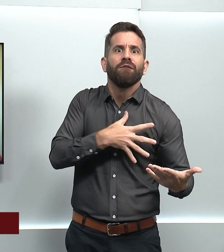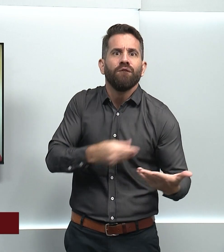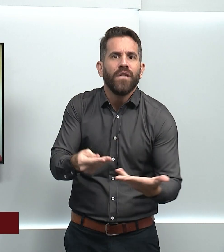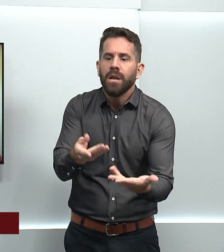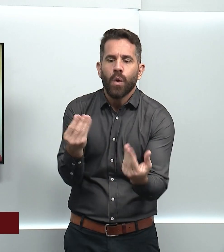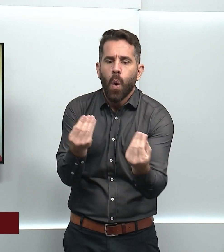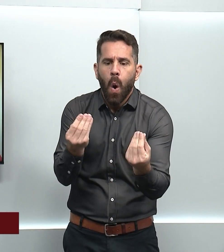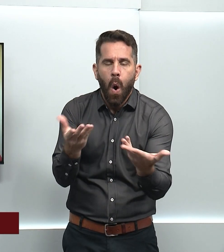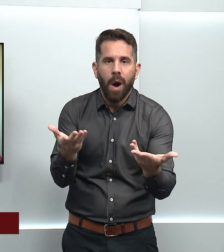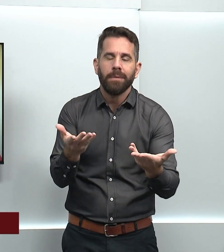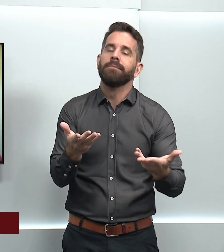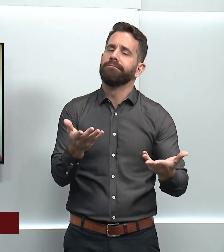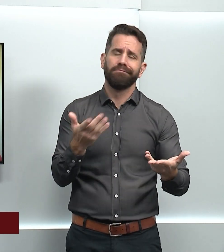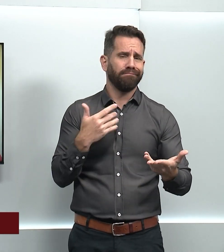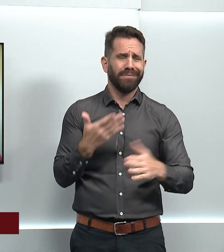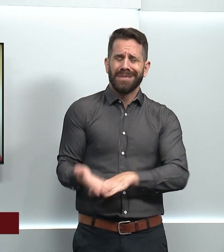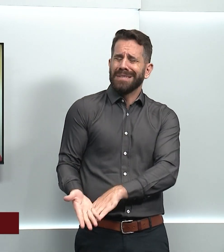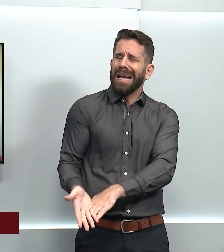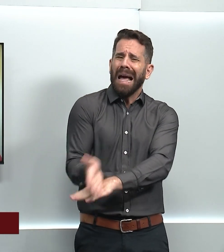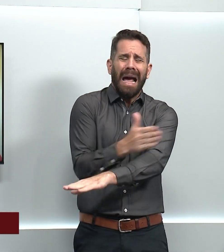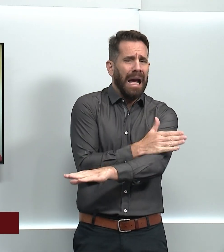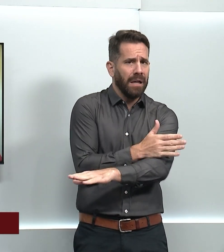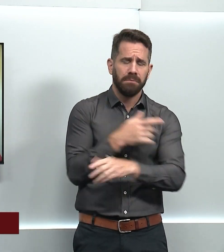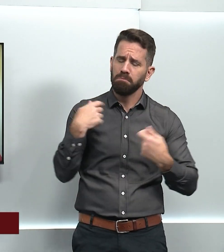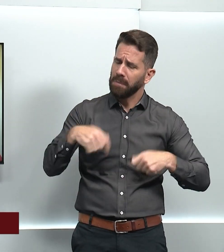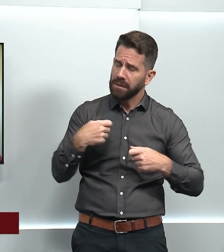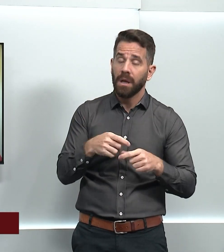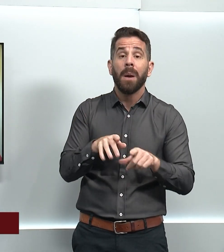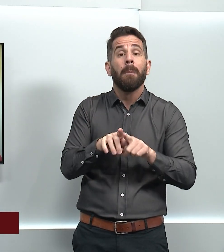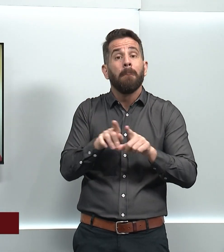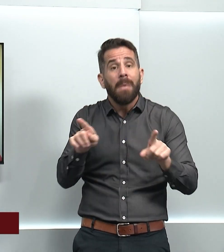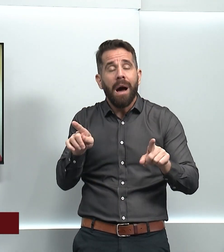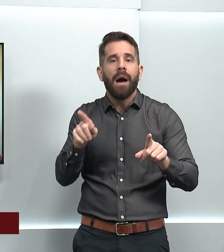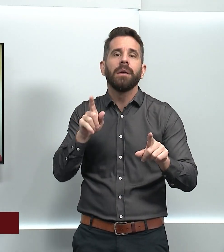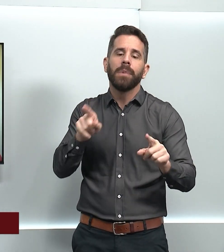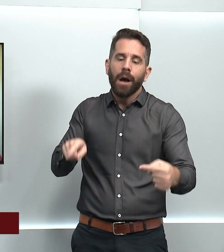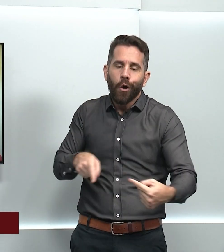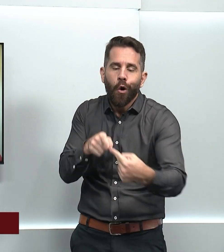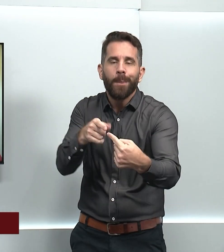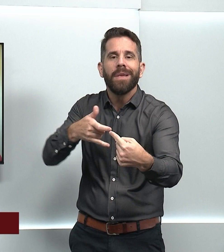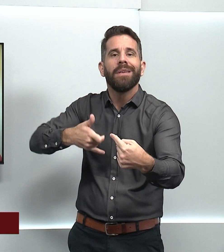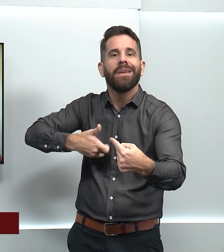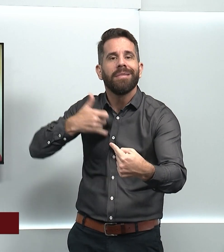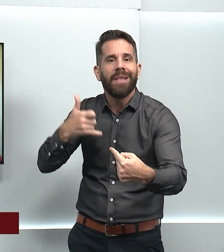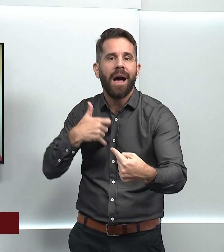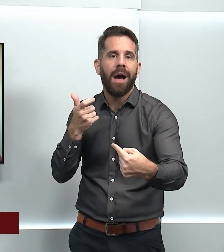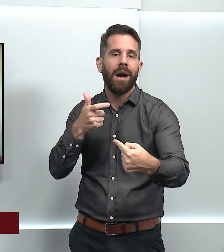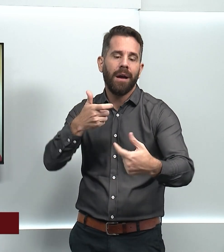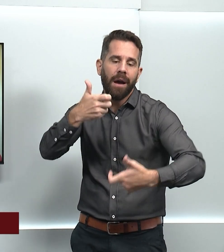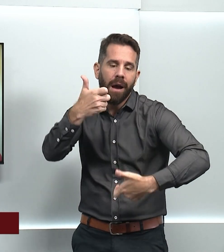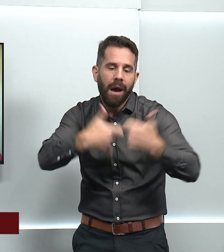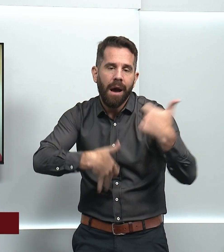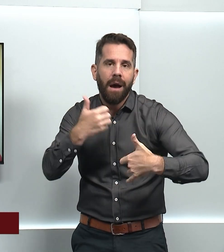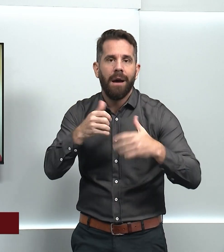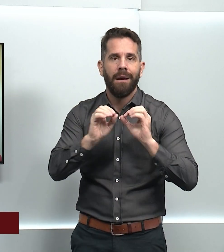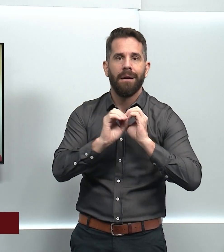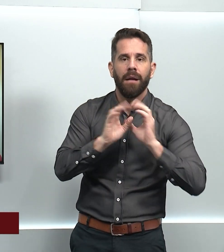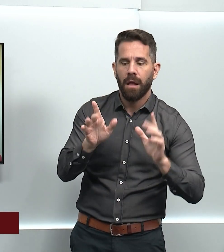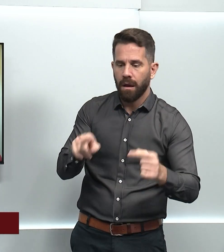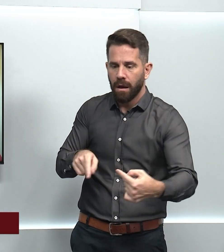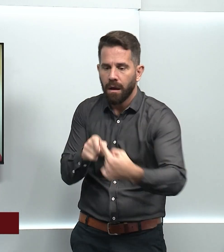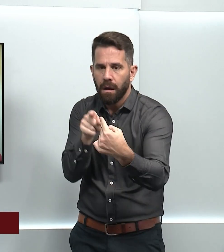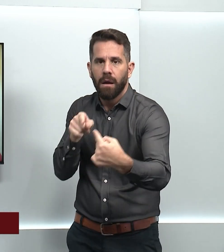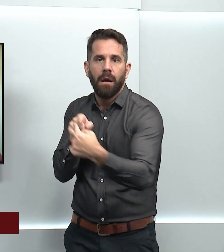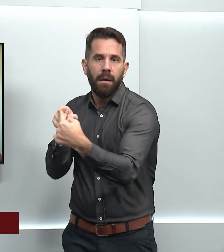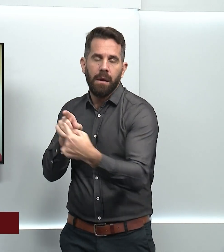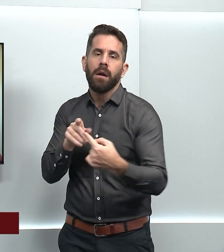desde sempre, né? Baseado em cada faixa etária, cada, né, faixa etária tem seu entendimento sobre o assunto e ir começando a